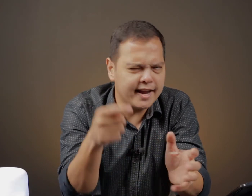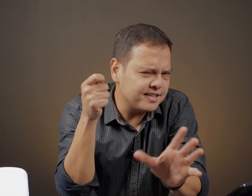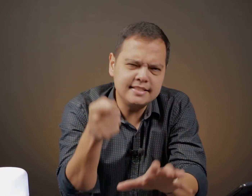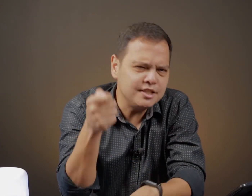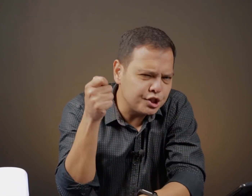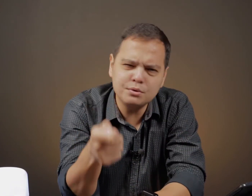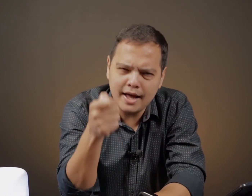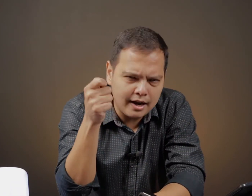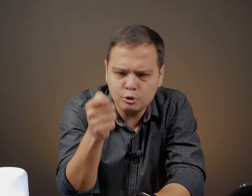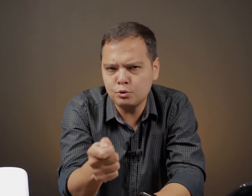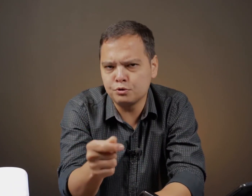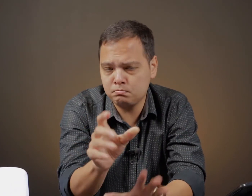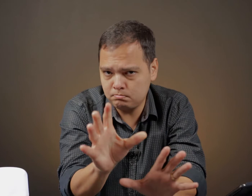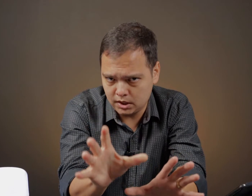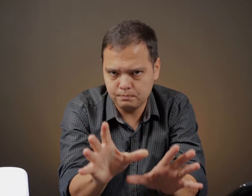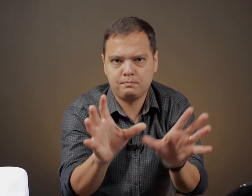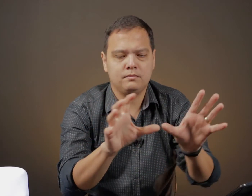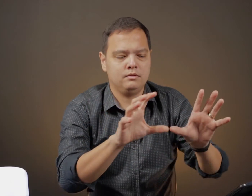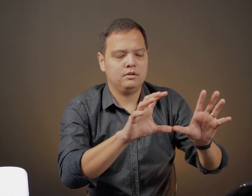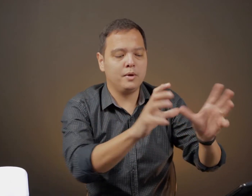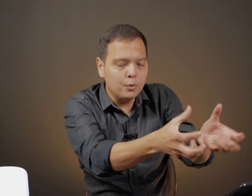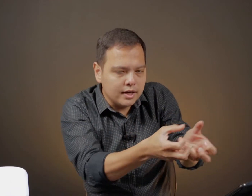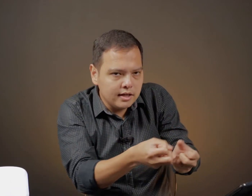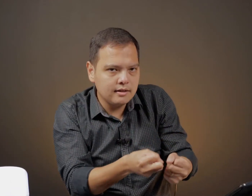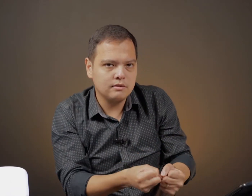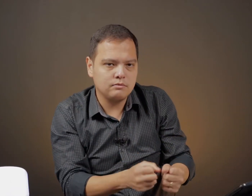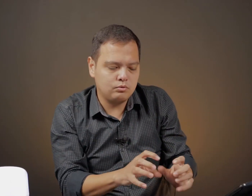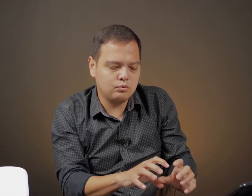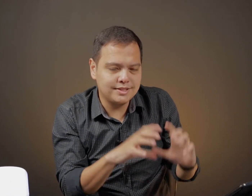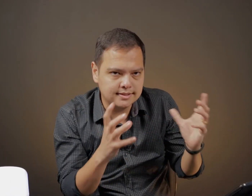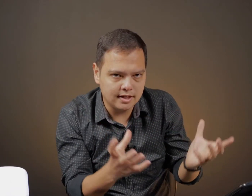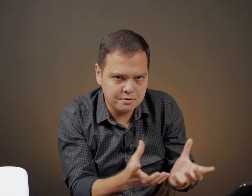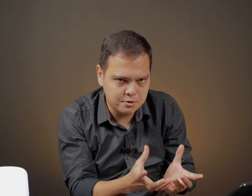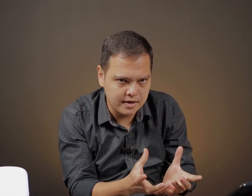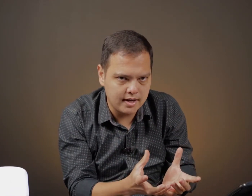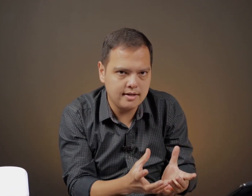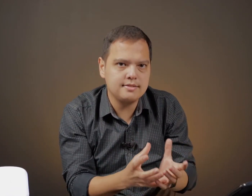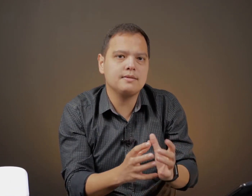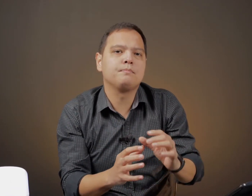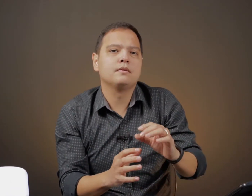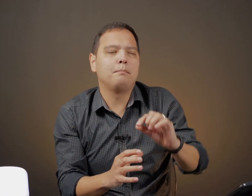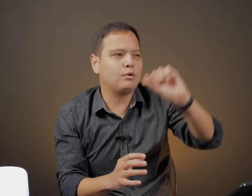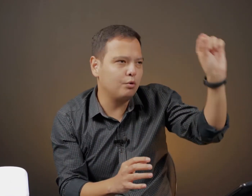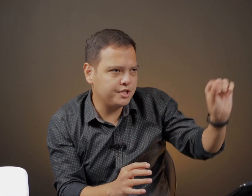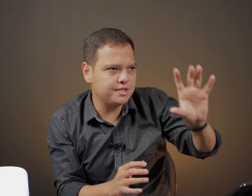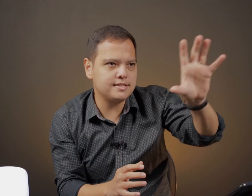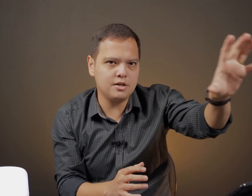gente insistiu nela a todo custo. Não. Eu reuni todos esses anos de experiência, metodologias de ensino que eu